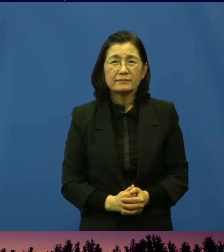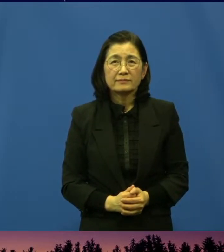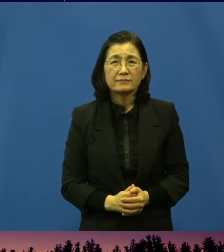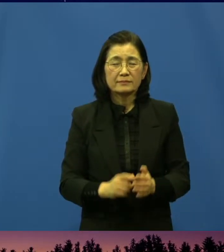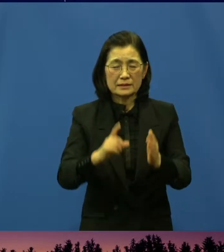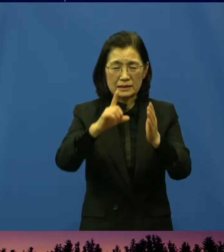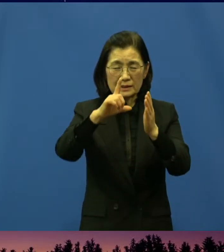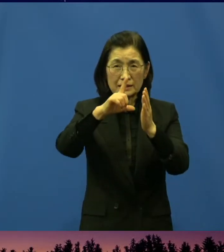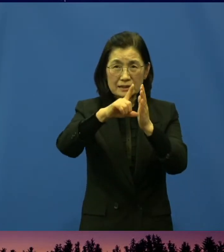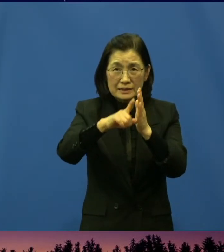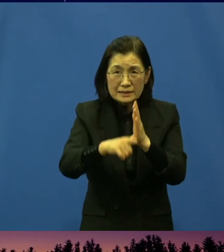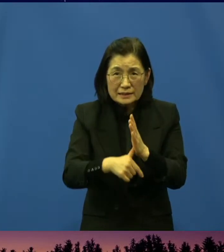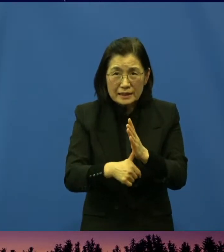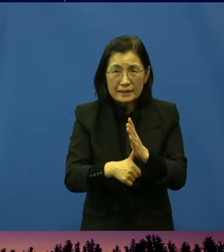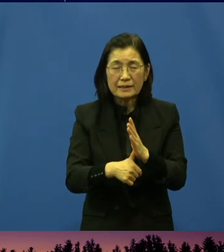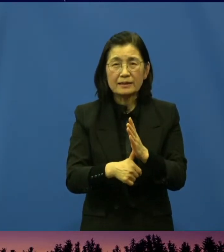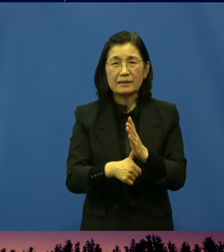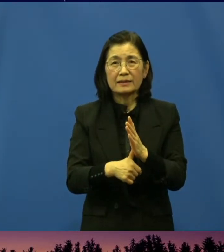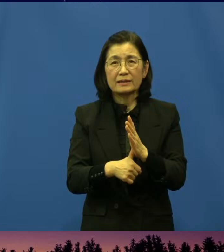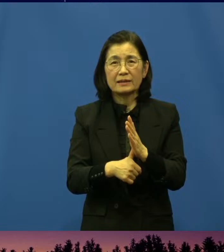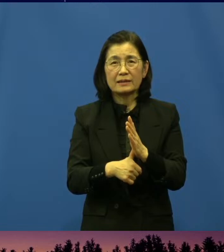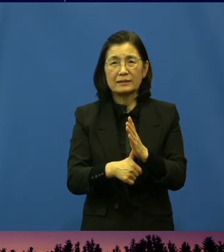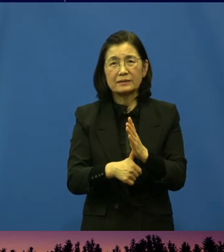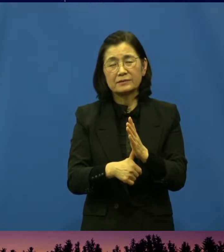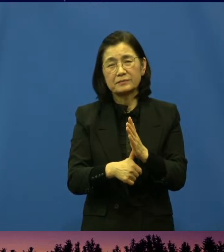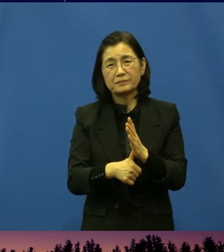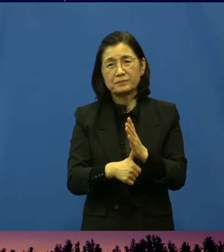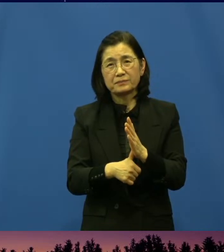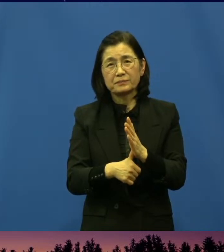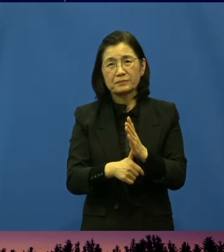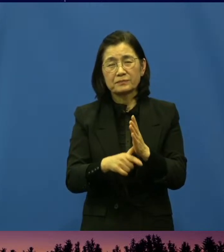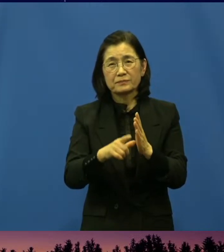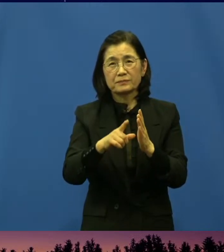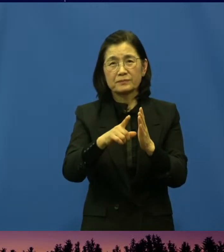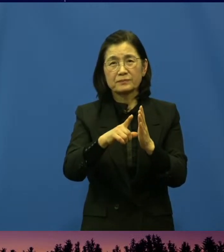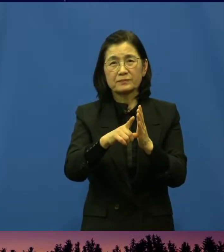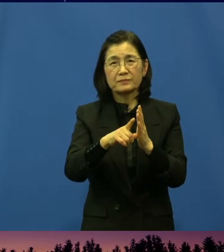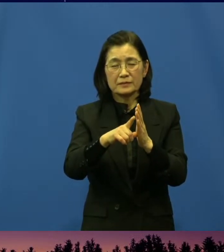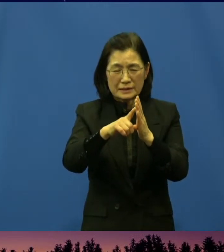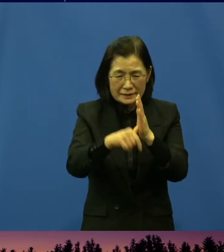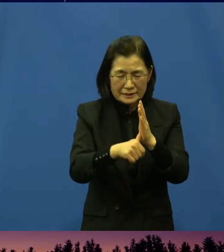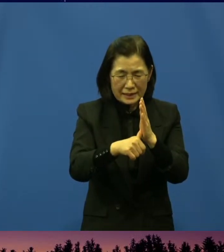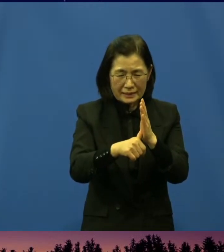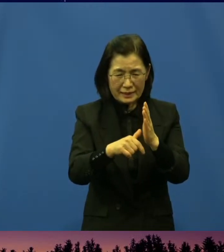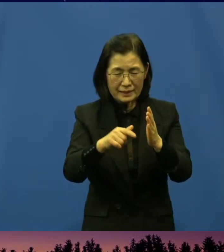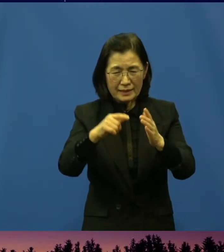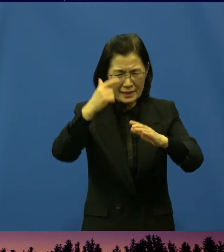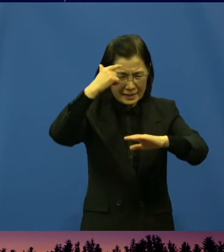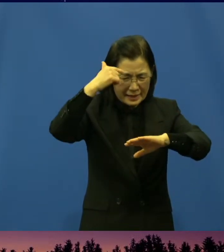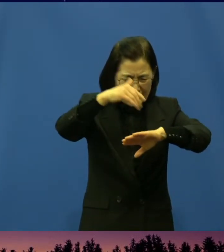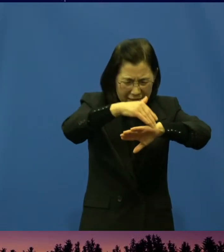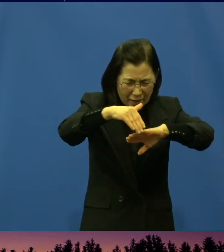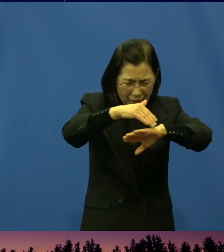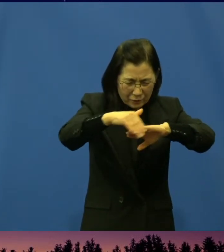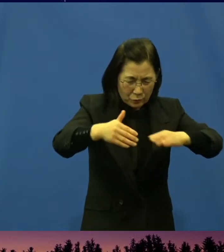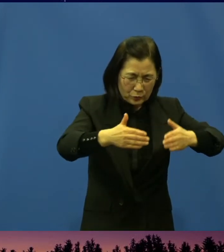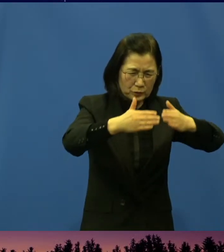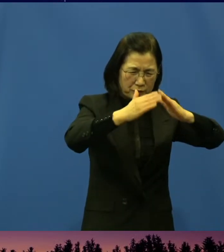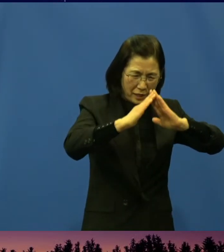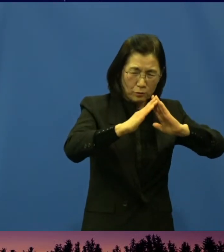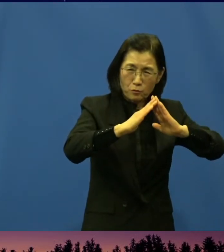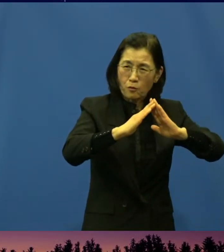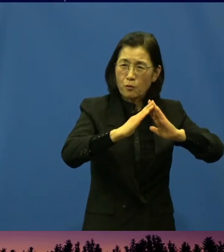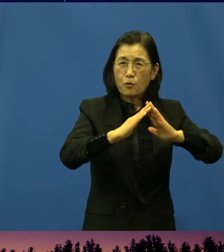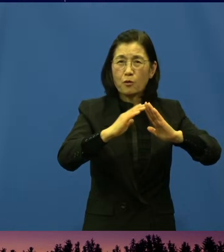시간을 세상의 사람들은 시간 타임테이블 스케줄링하고 여러 가지